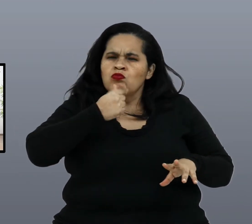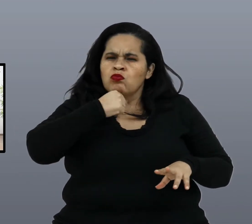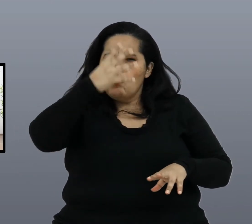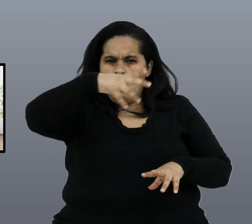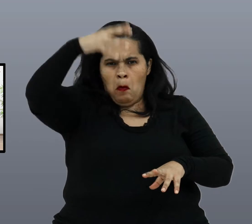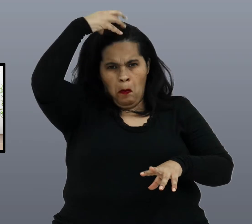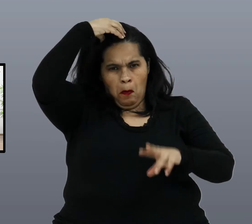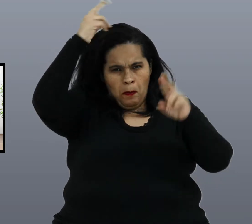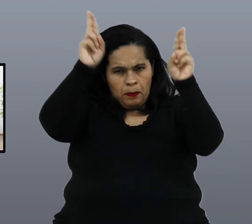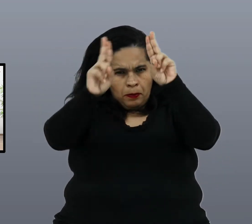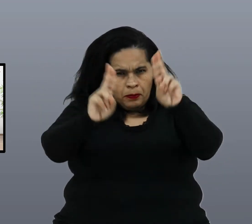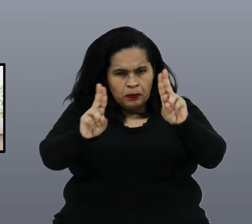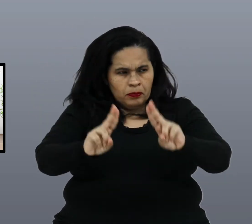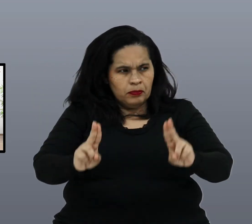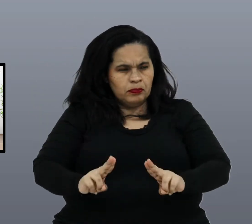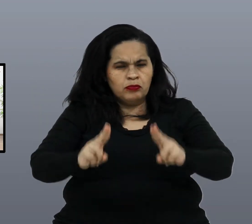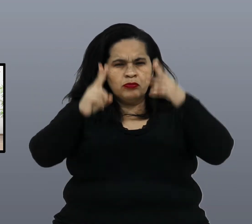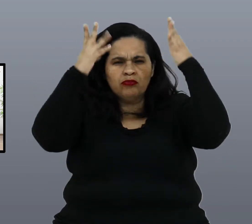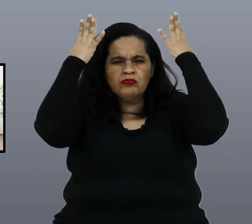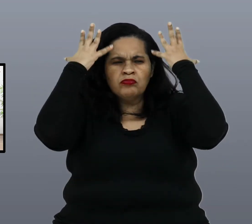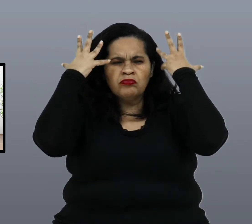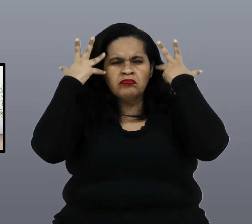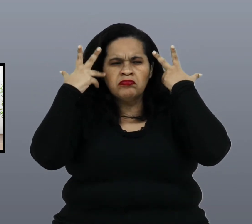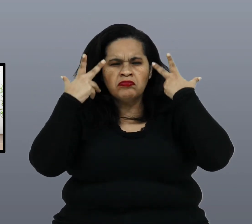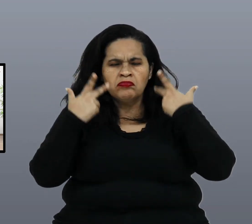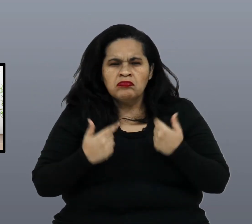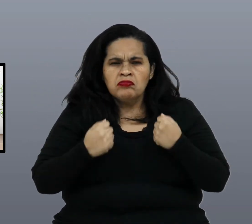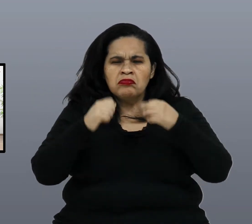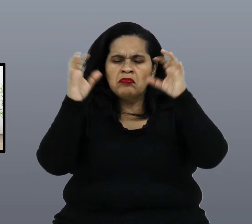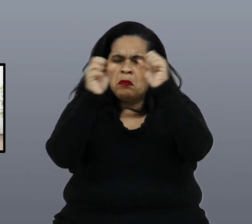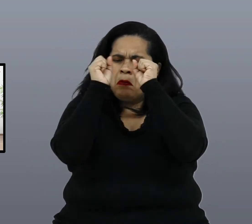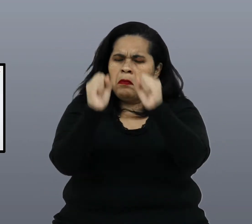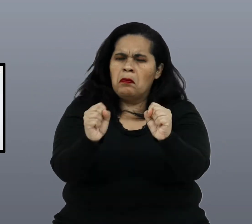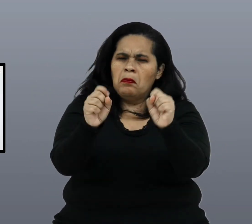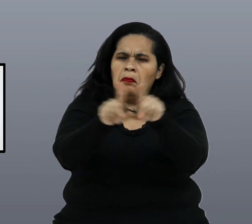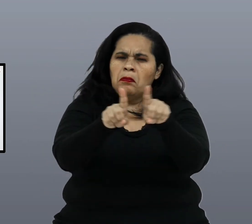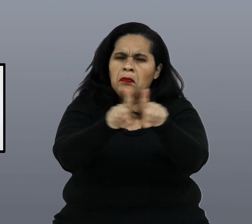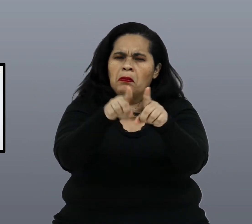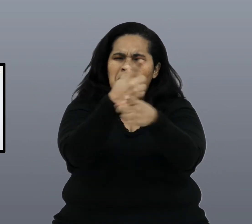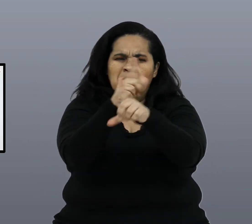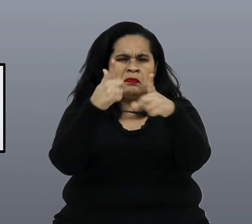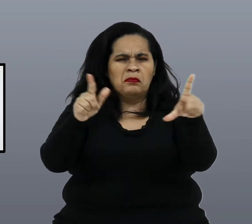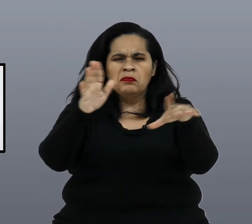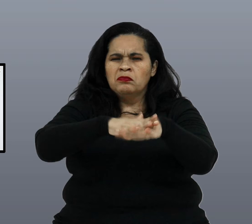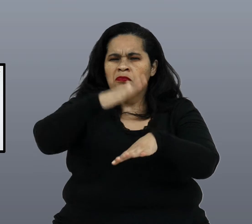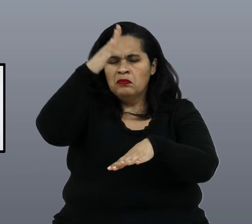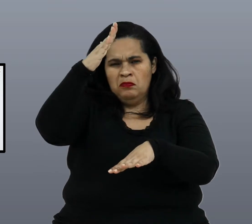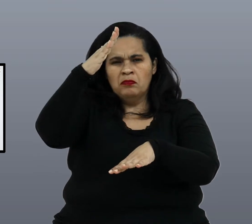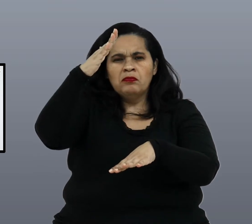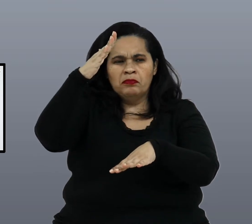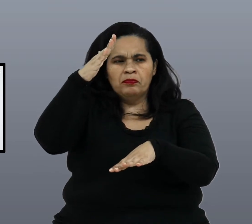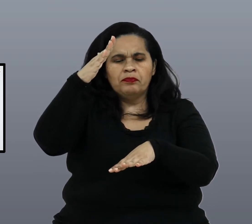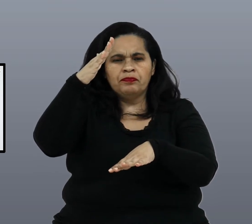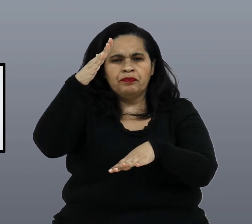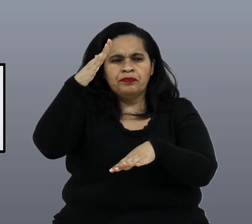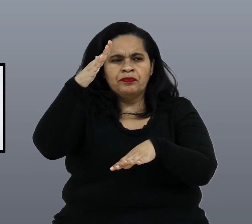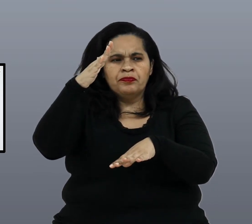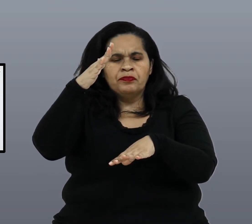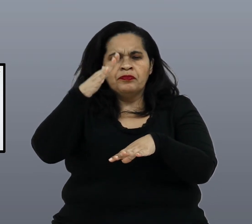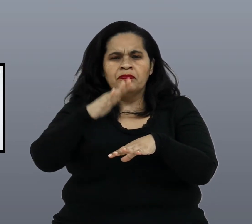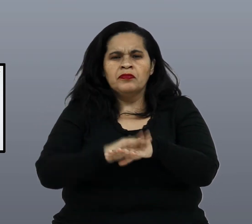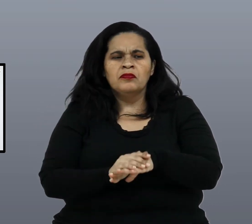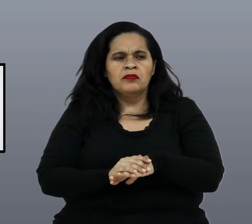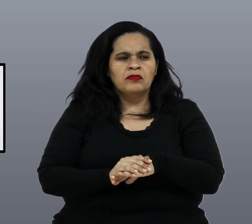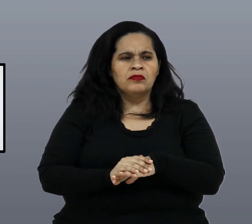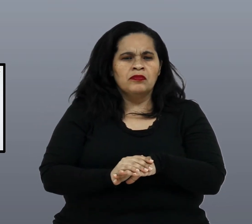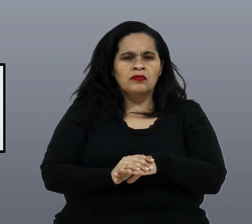em pastar com os animais. Foi tirado o poder dele, foi tirado as asas dele. E ele foi expulso do meio humano e passou a